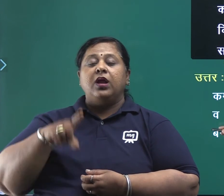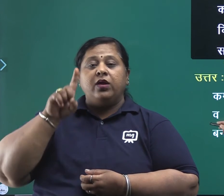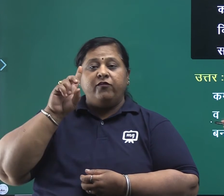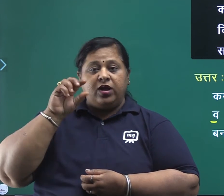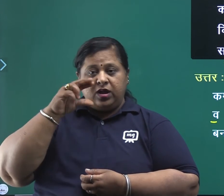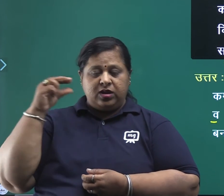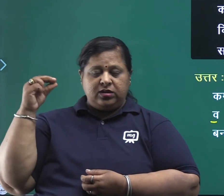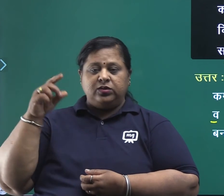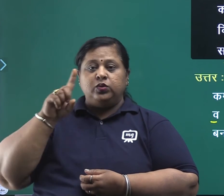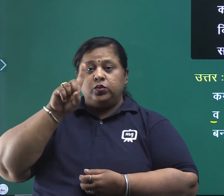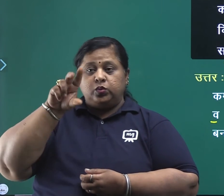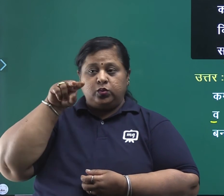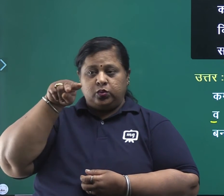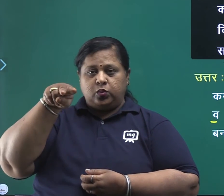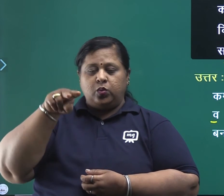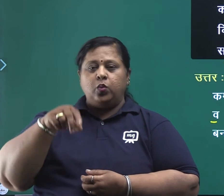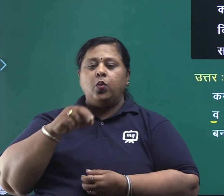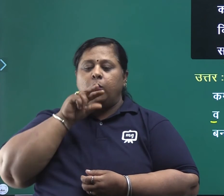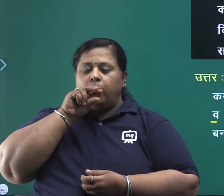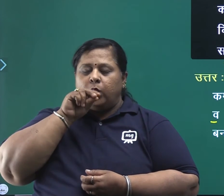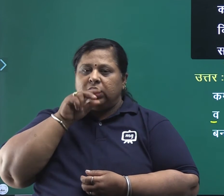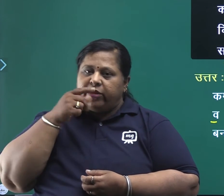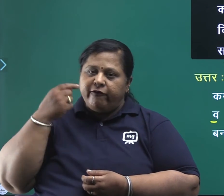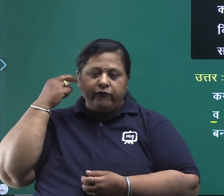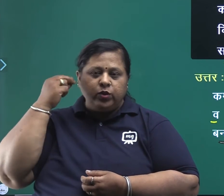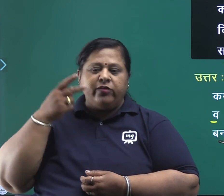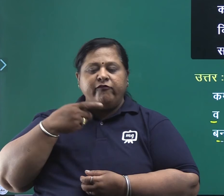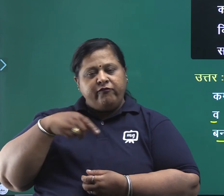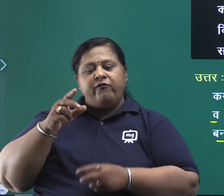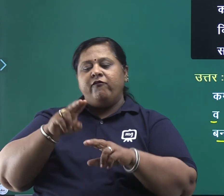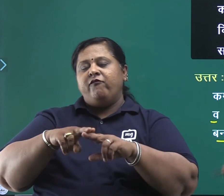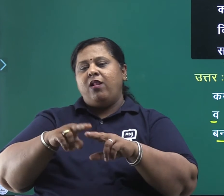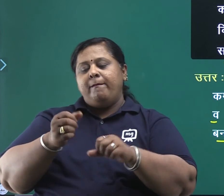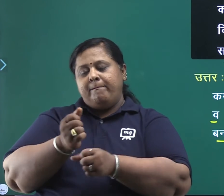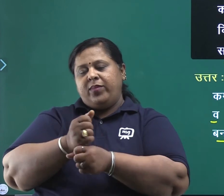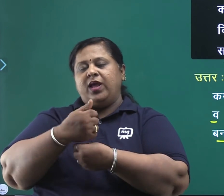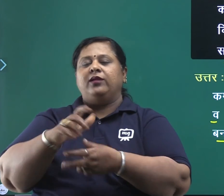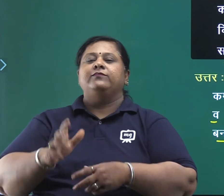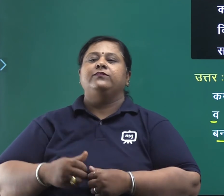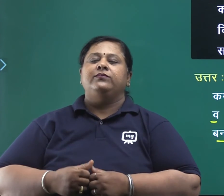व 100 सवाक फिल्में बनाई।